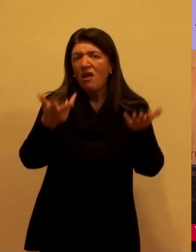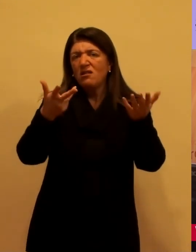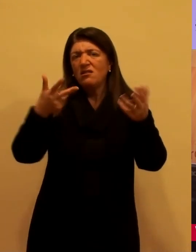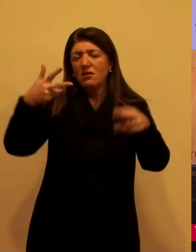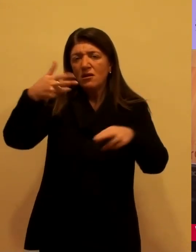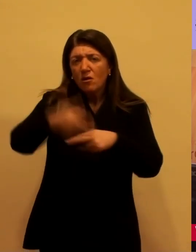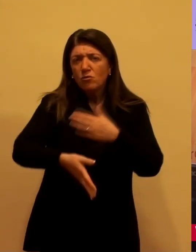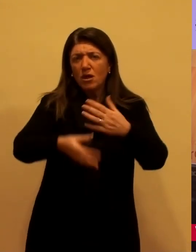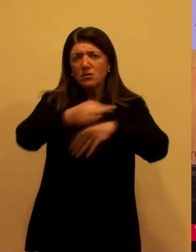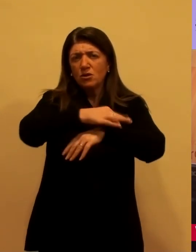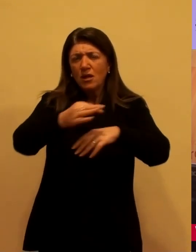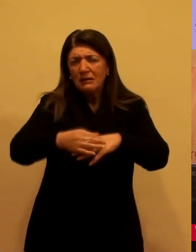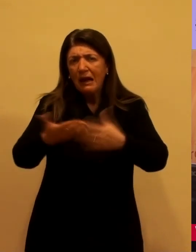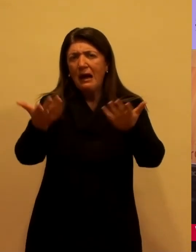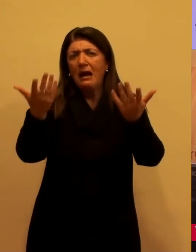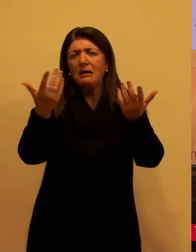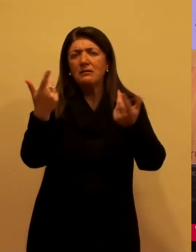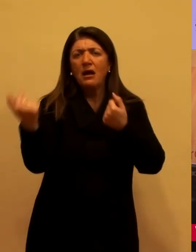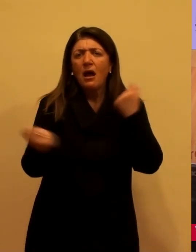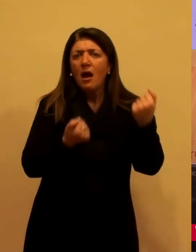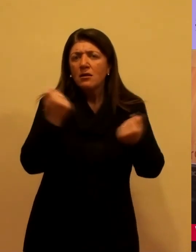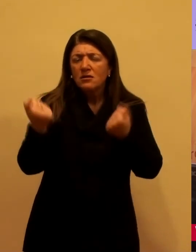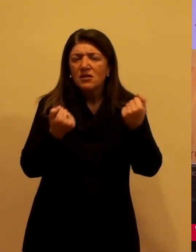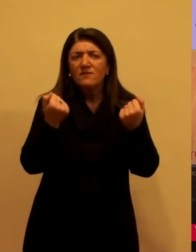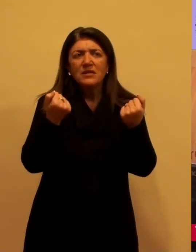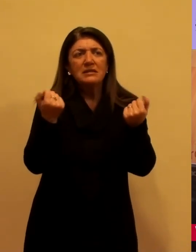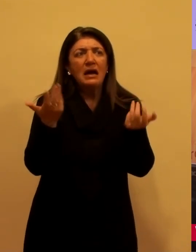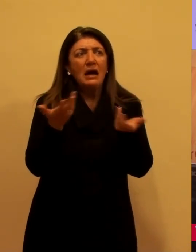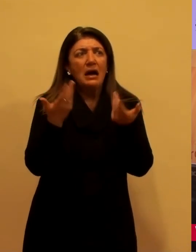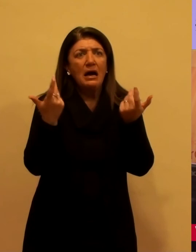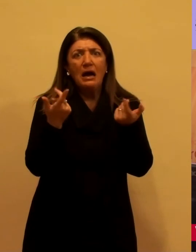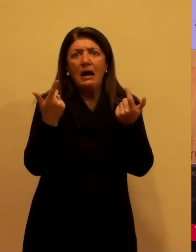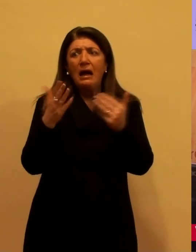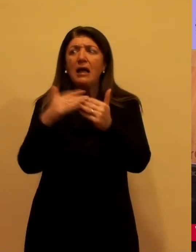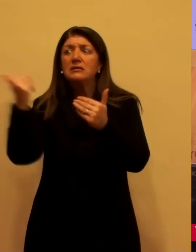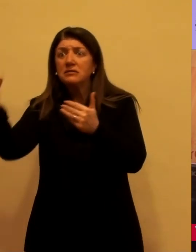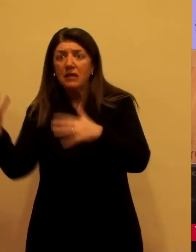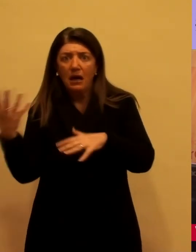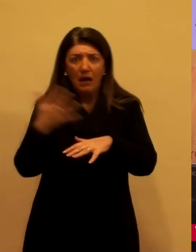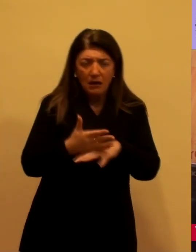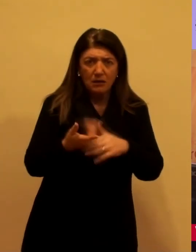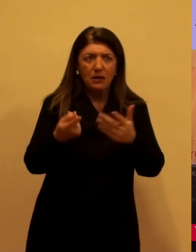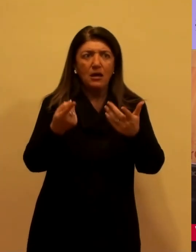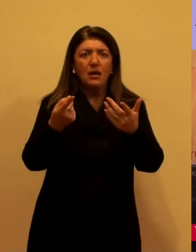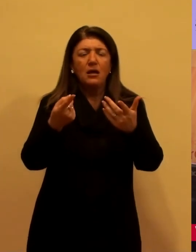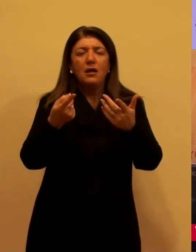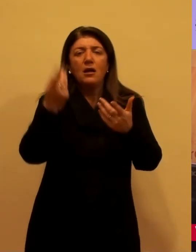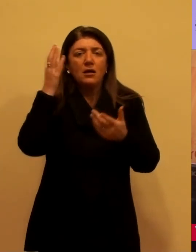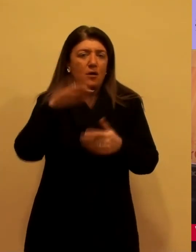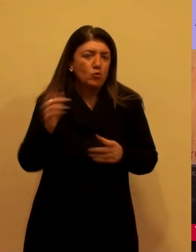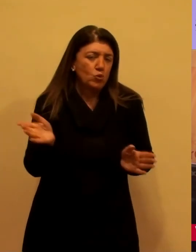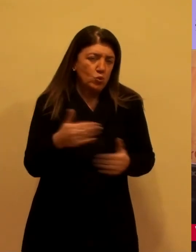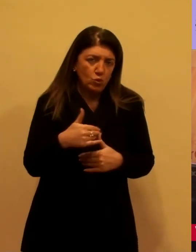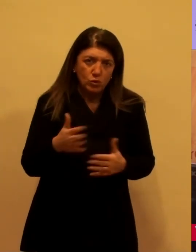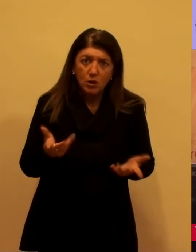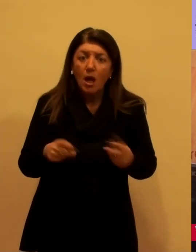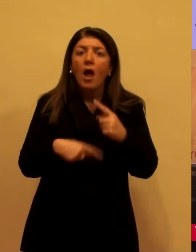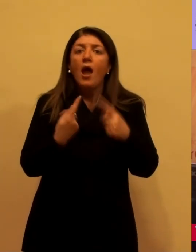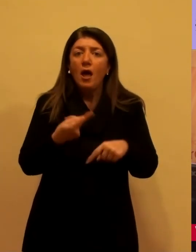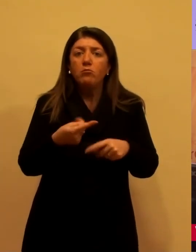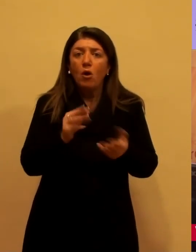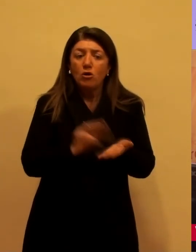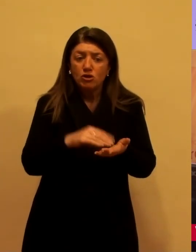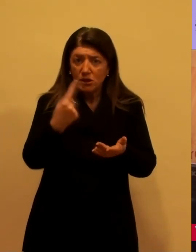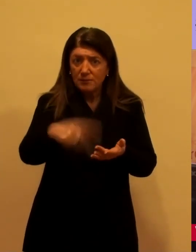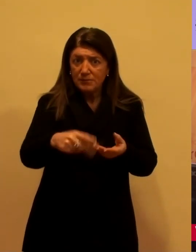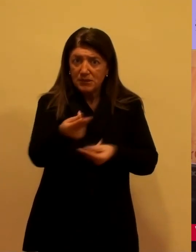museo ha, poi ci sono le attività, diciamo, più esterne che capitano a tutti, e poi c'è questo progetto che però appunto